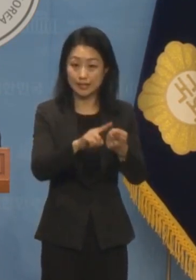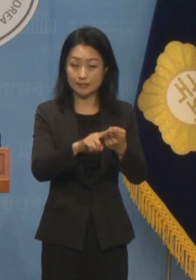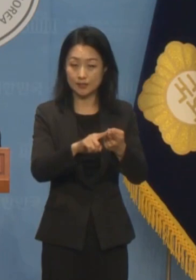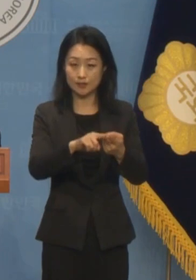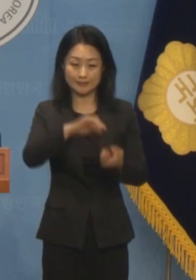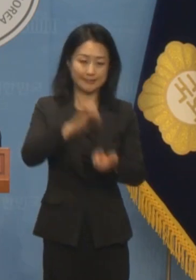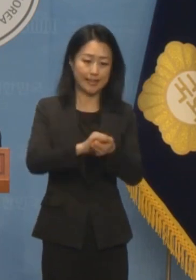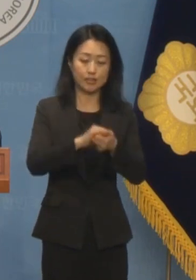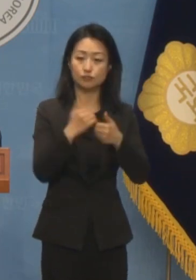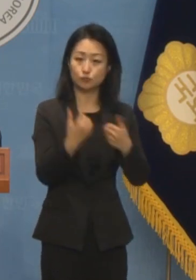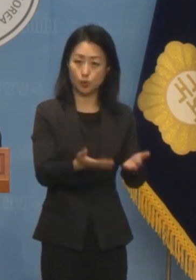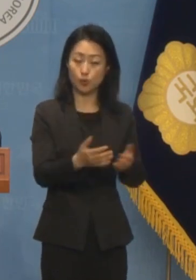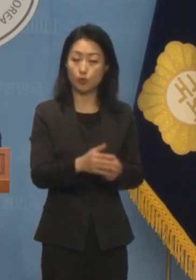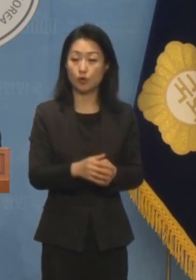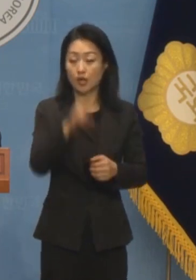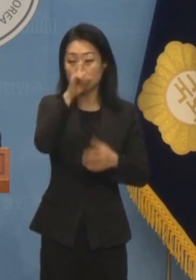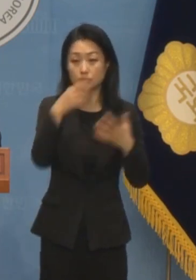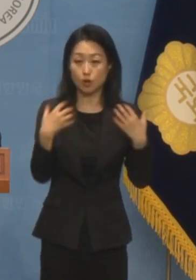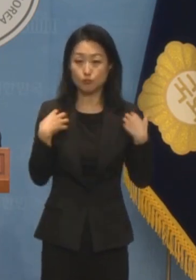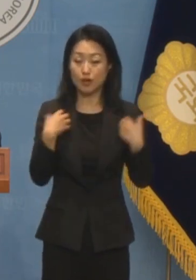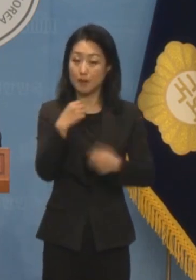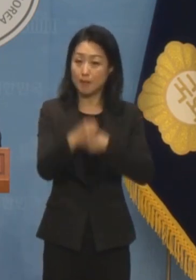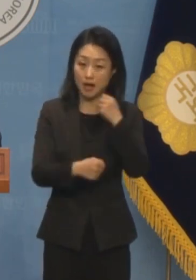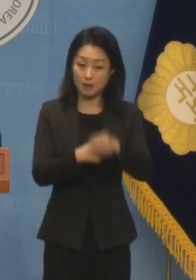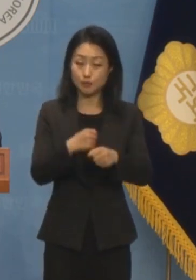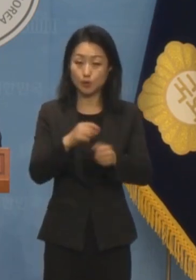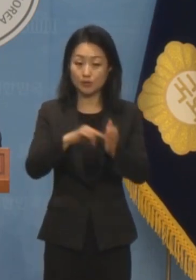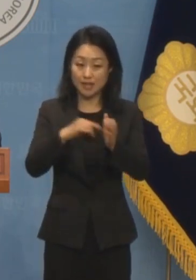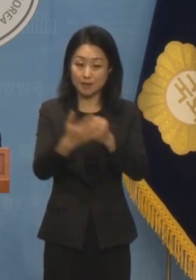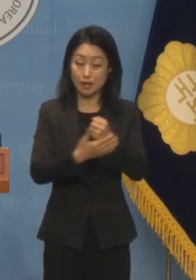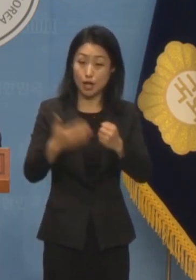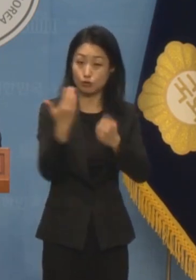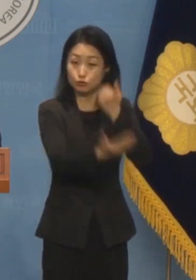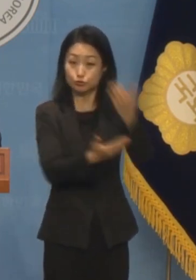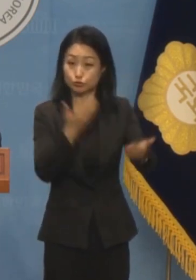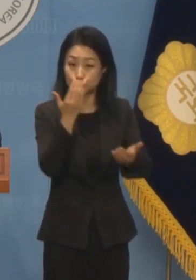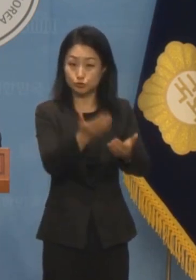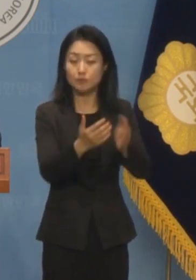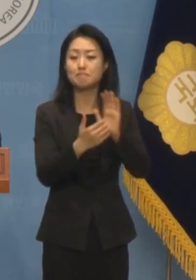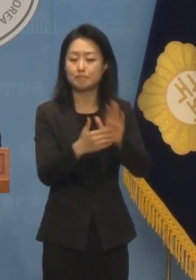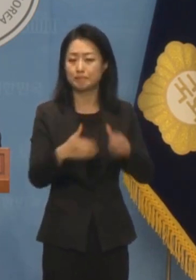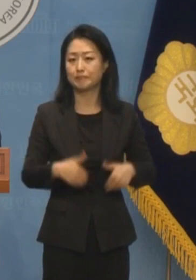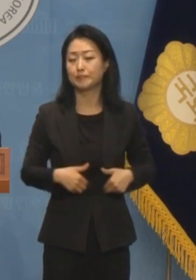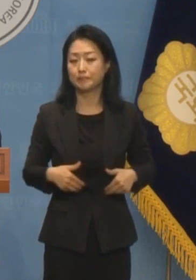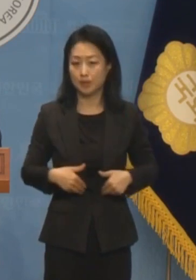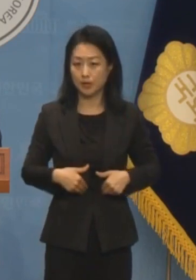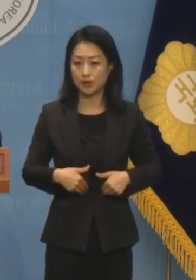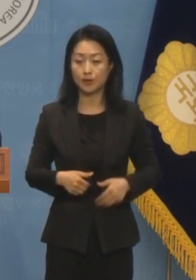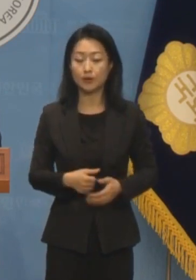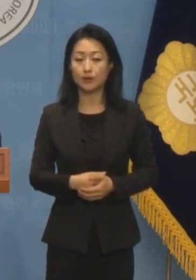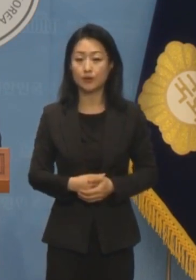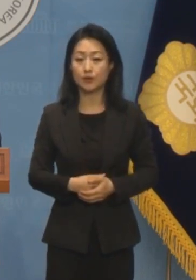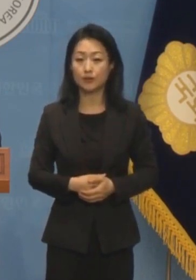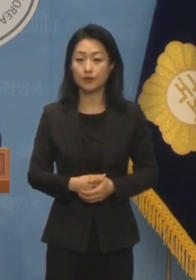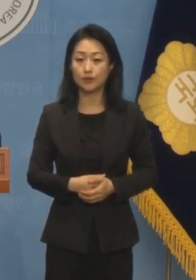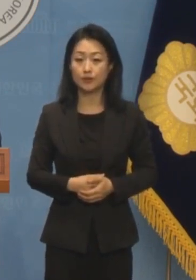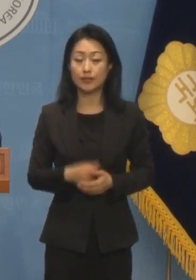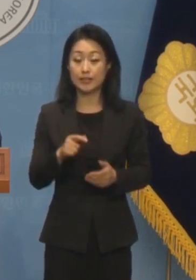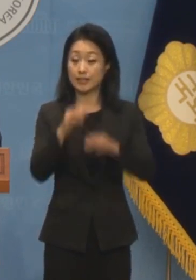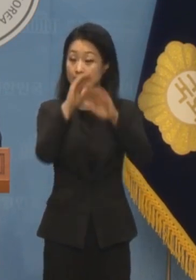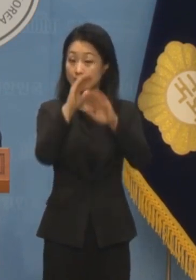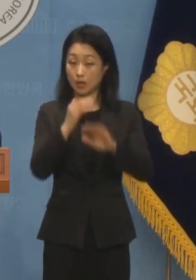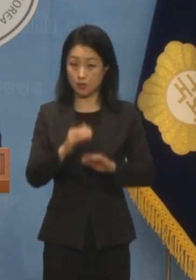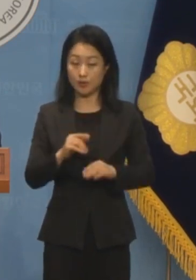바꾸어서 정부의 무분별한 조세 감면에 제동을 걸어야 합니다. 선언적